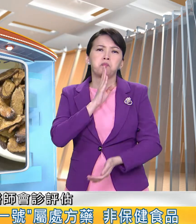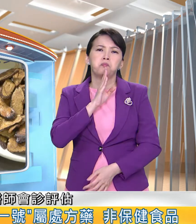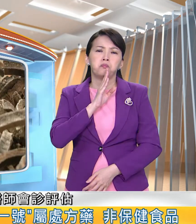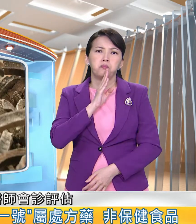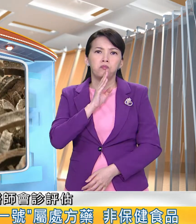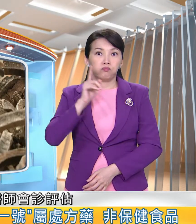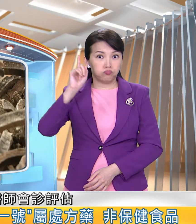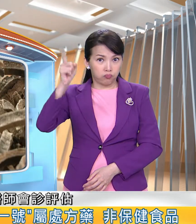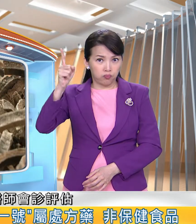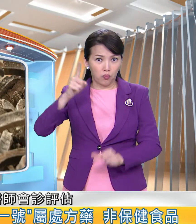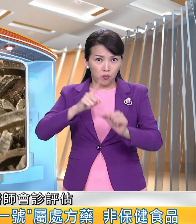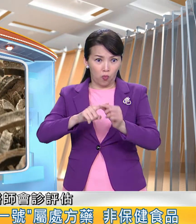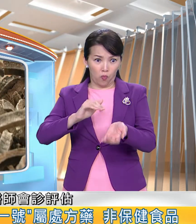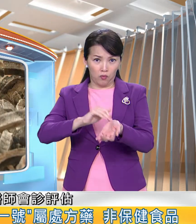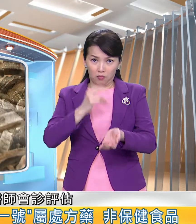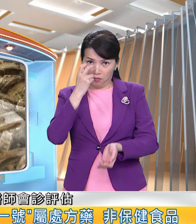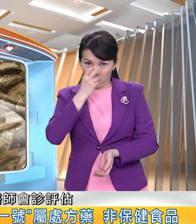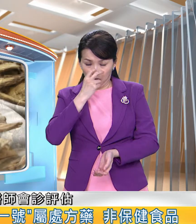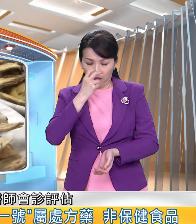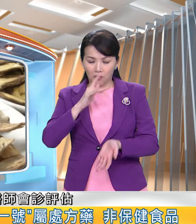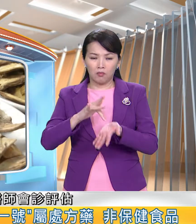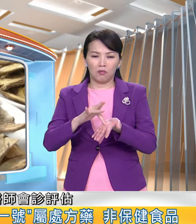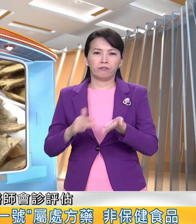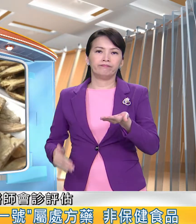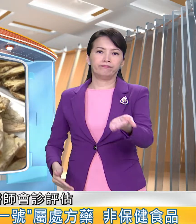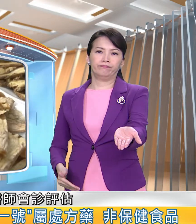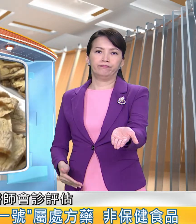由中医师会诊评估。